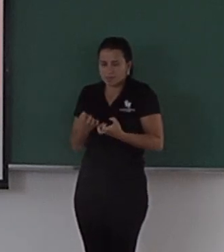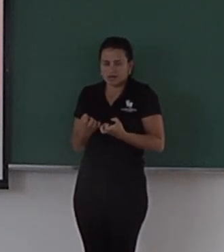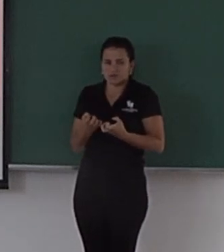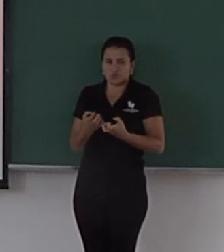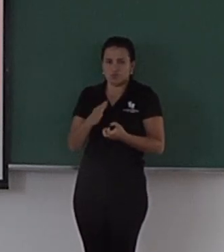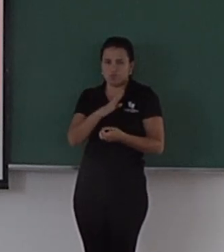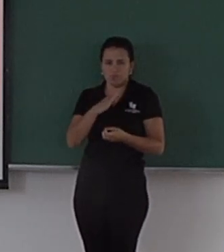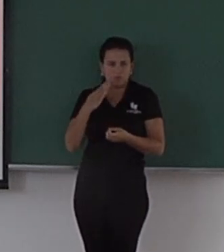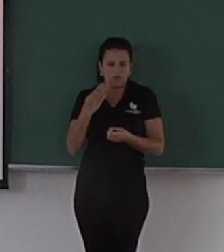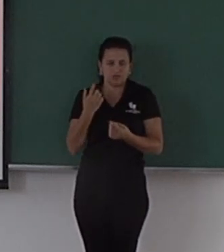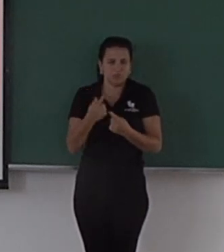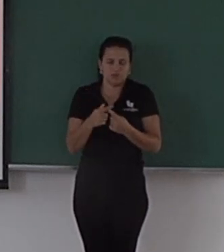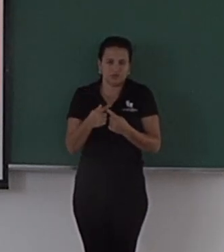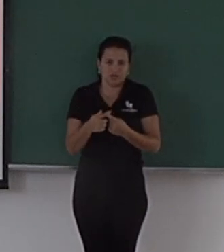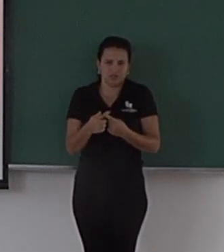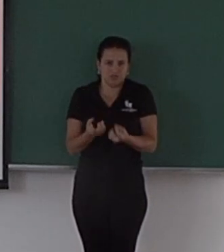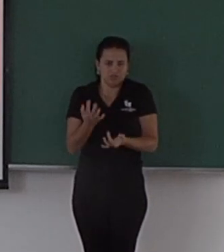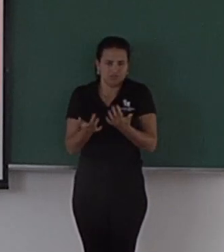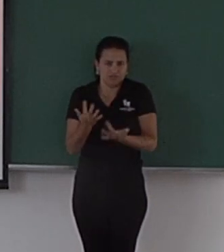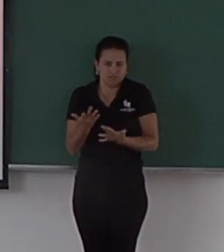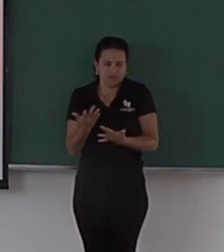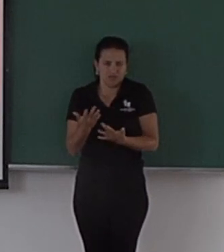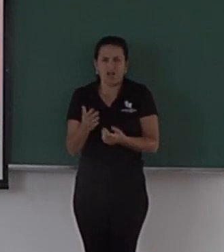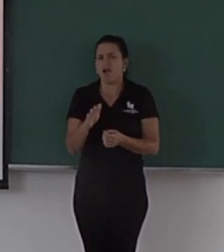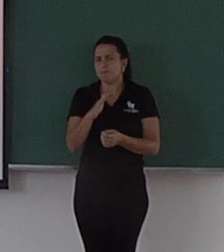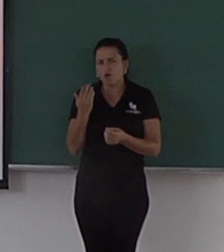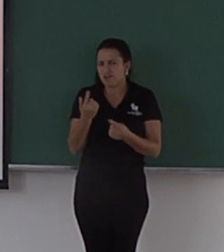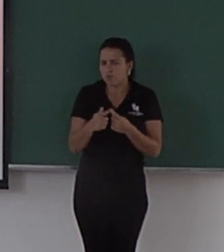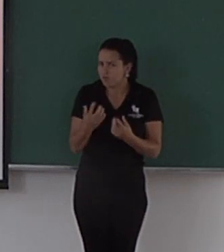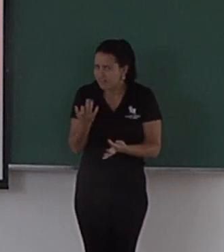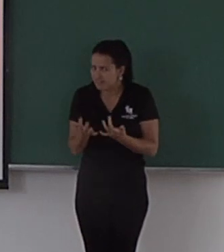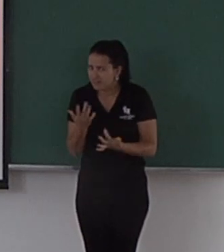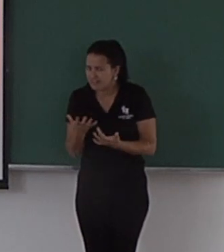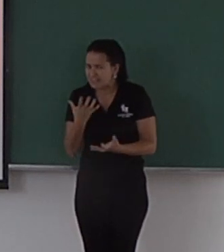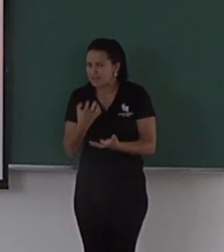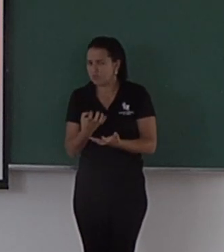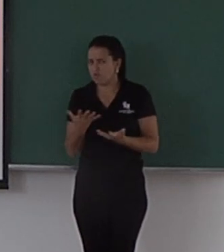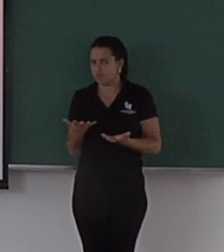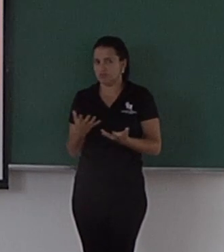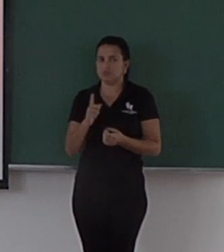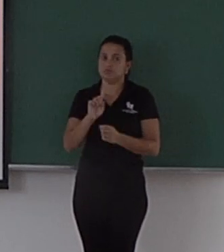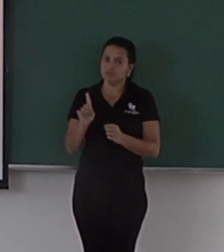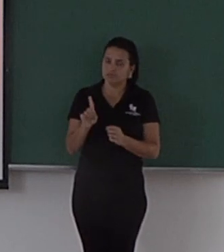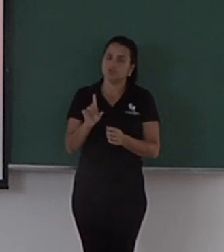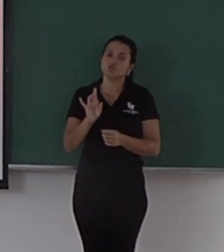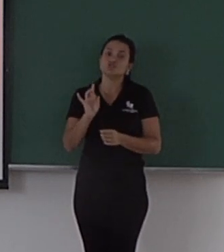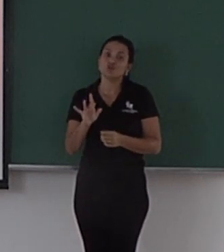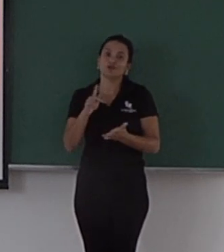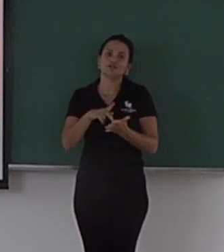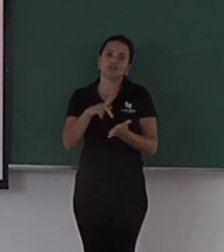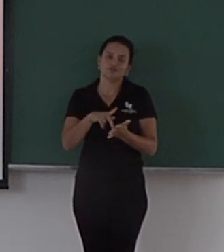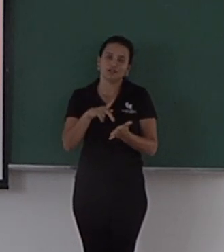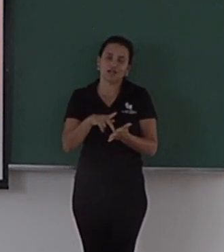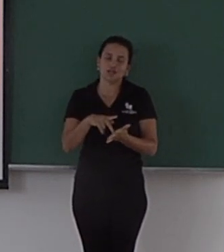assim, morreu porque queimou, né? Teoricamente. Mas, da maneira científica, ele morre